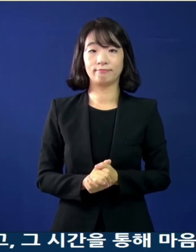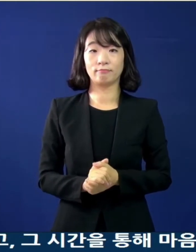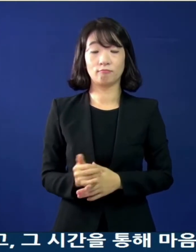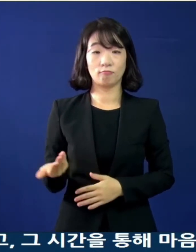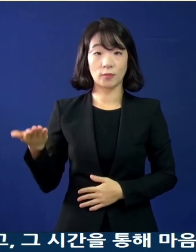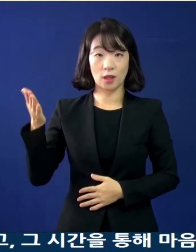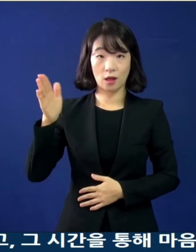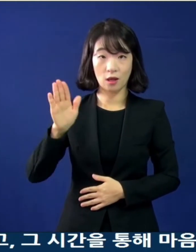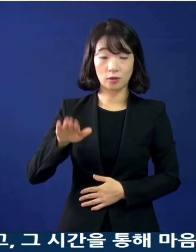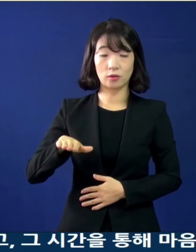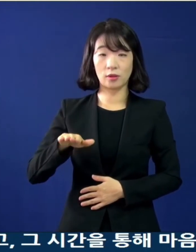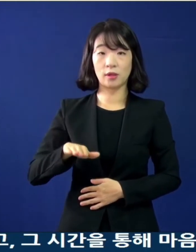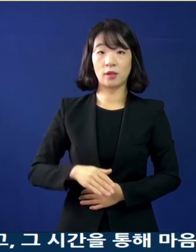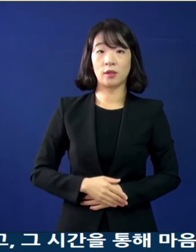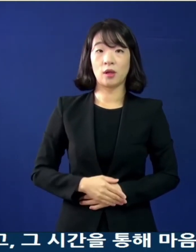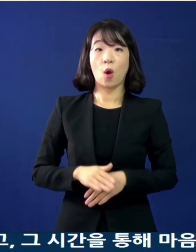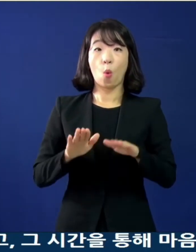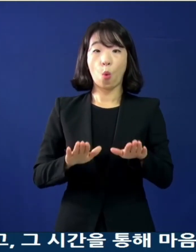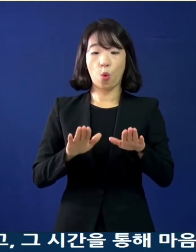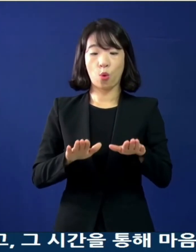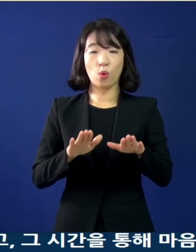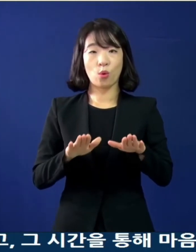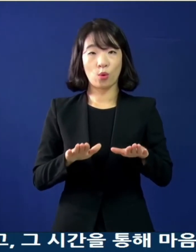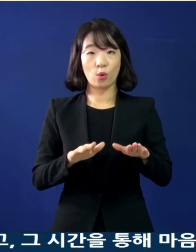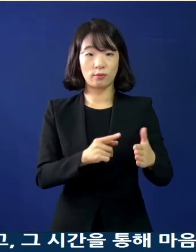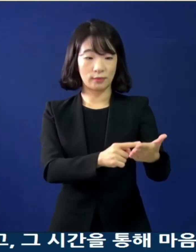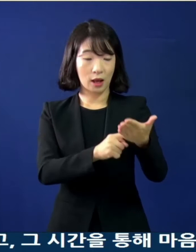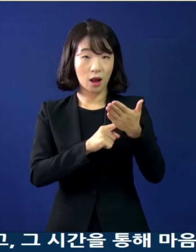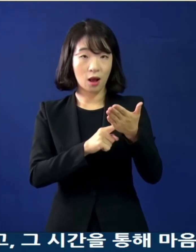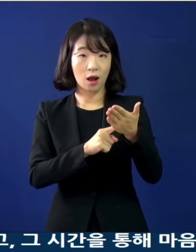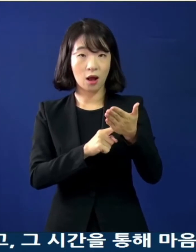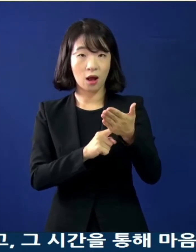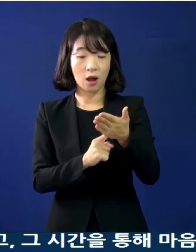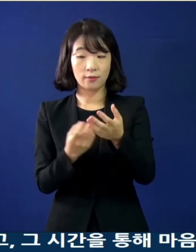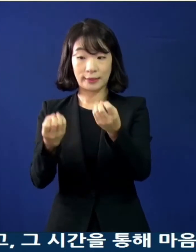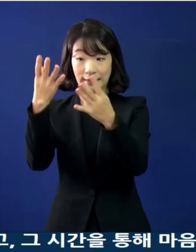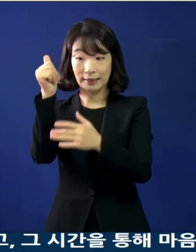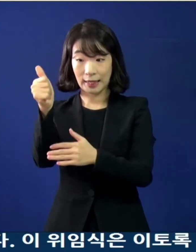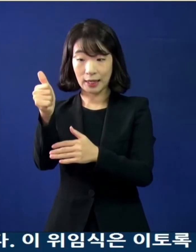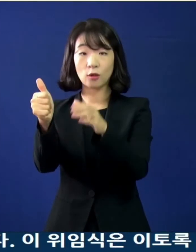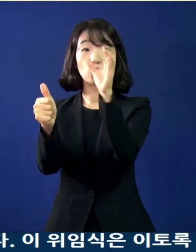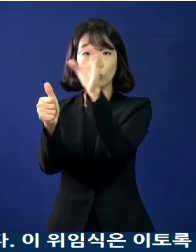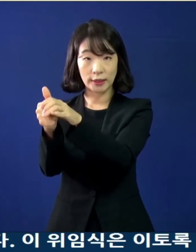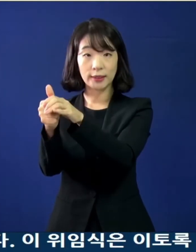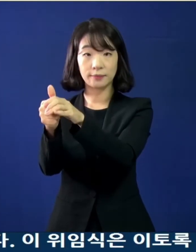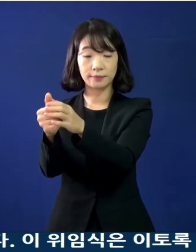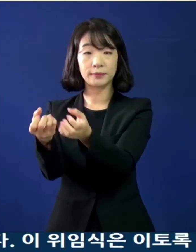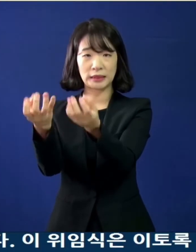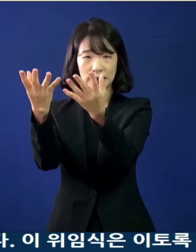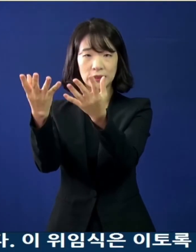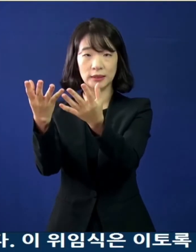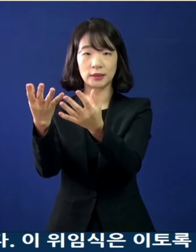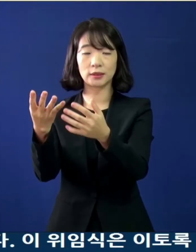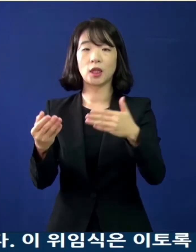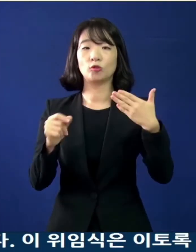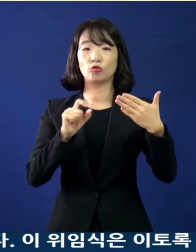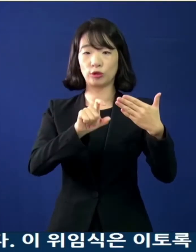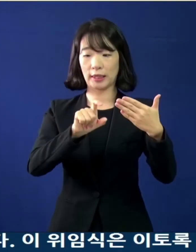그런데 오늘 나오는 위임식의 진짜 강조점은